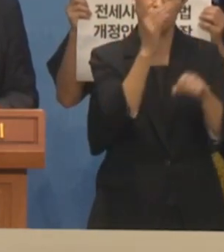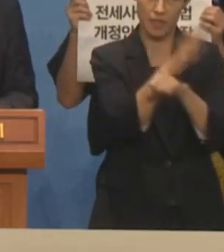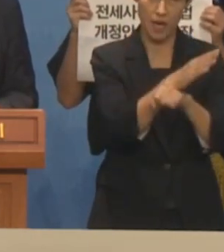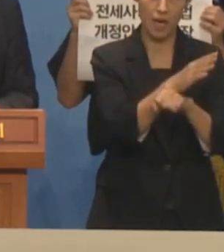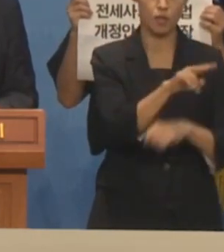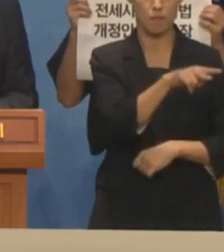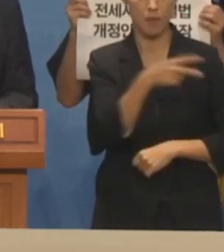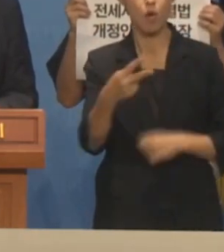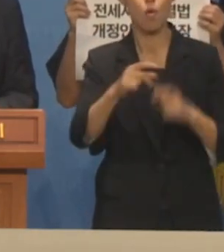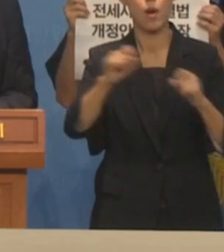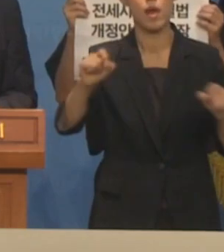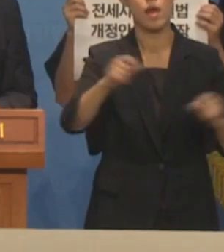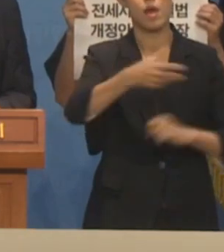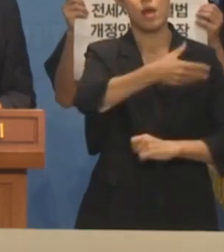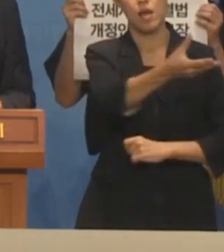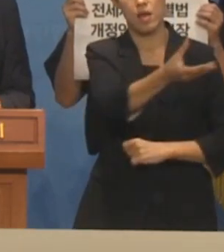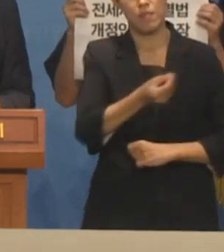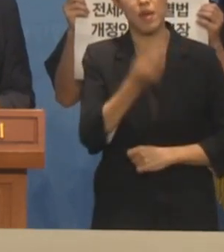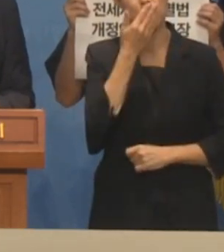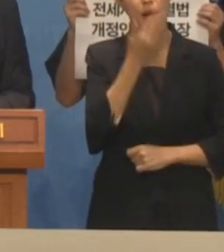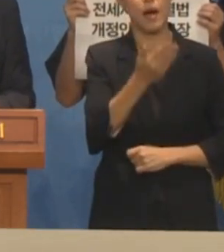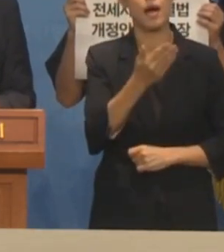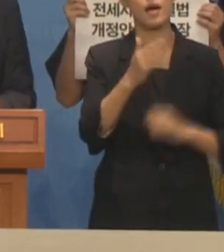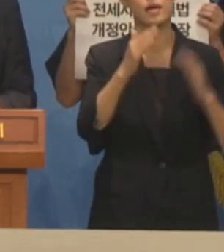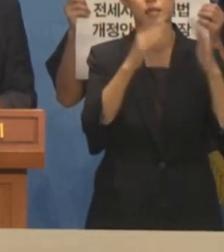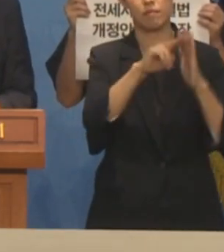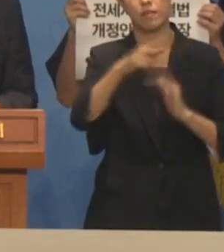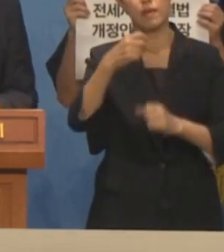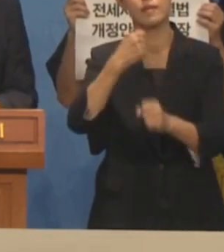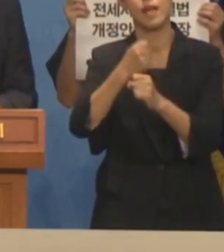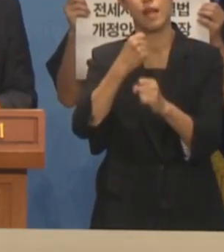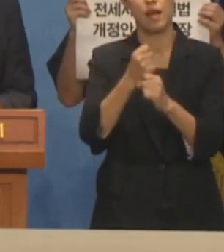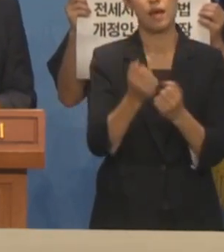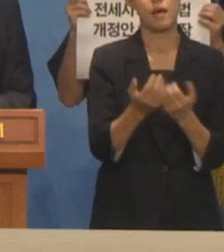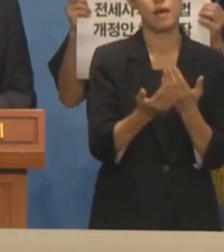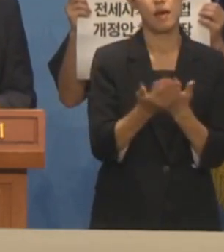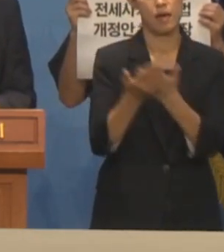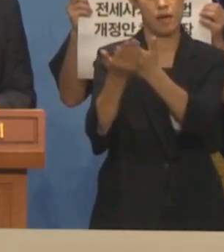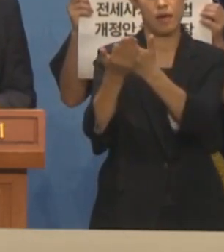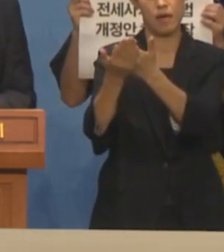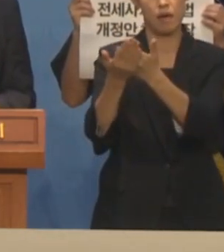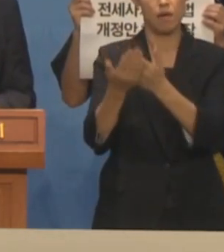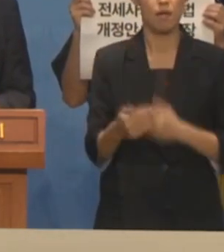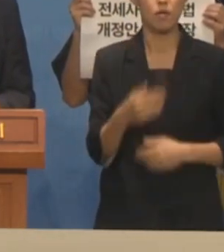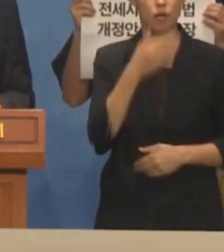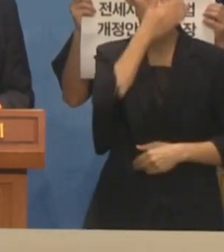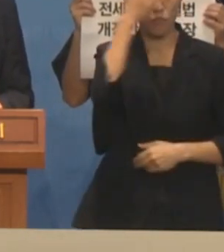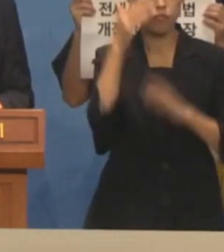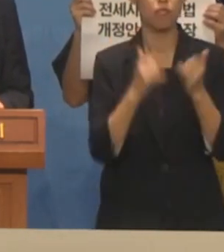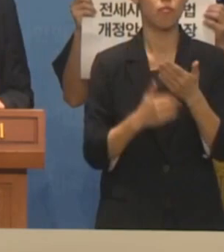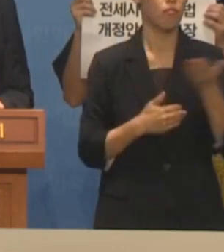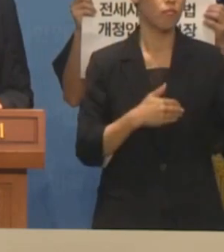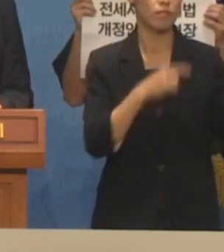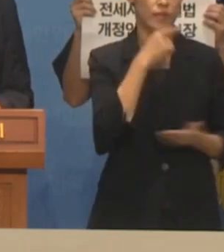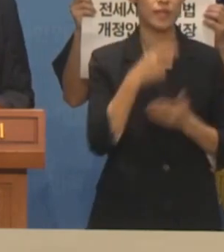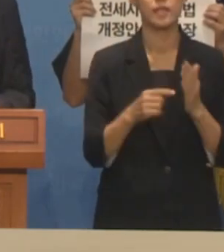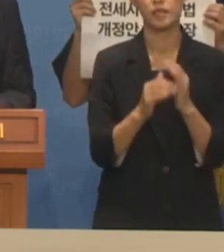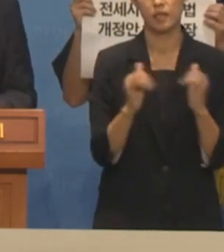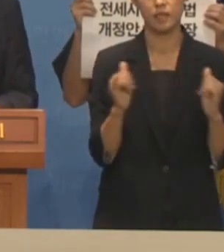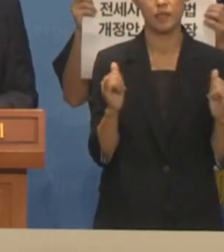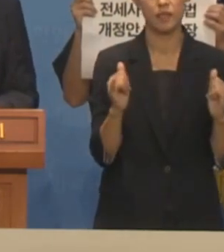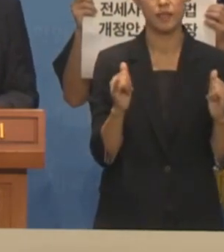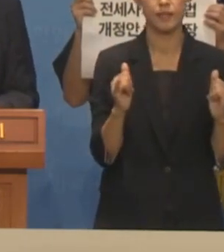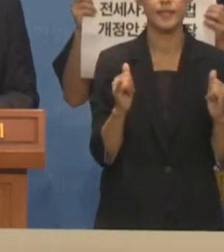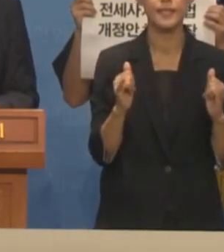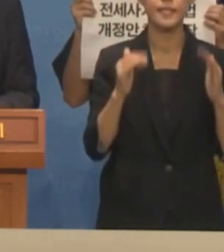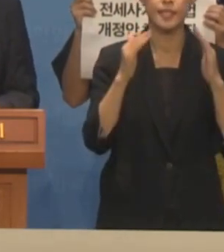장기 임대가 가능한 그런 장기 임대주택으로 전환하도록 해서 여기 있는 많은 사회초년생 피해자들이